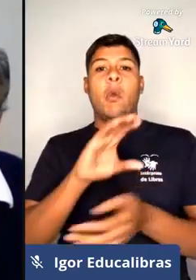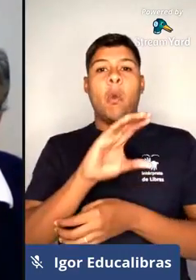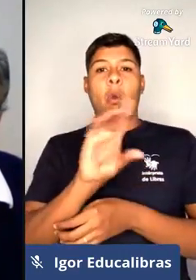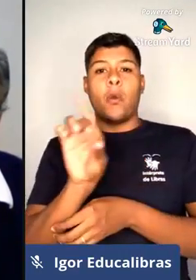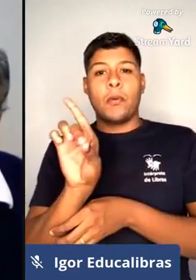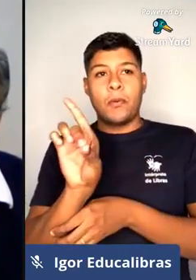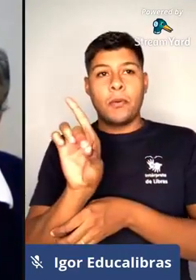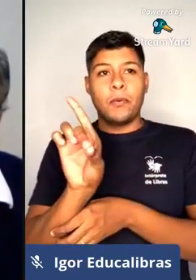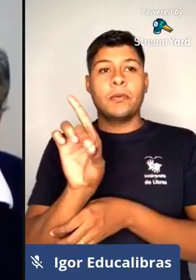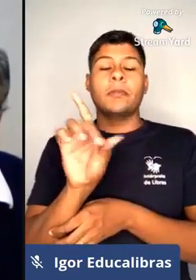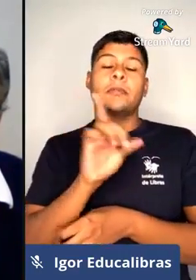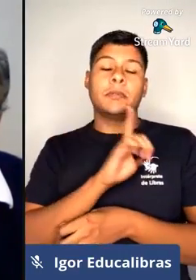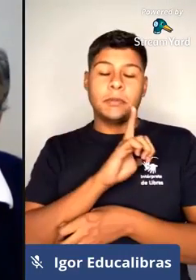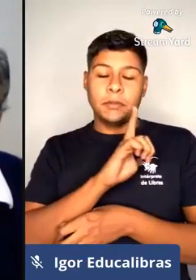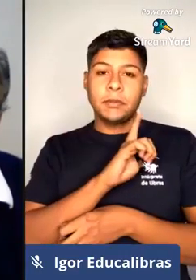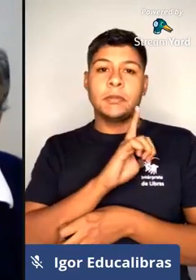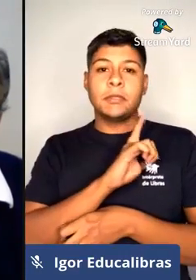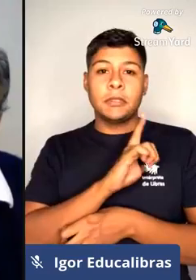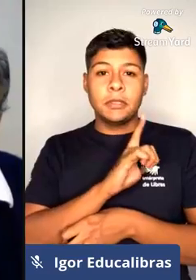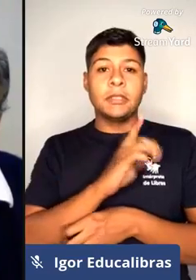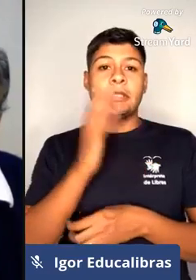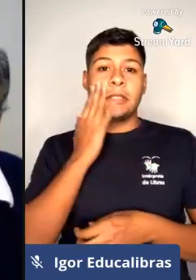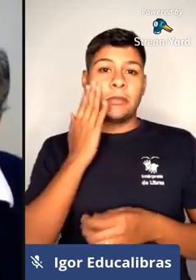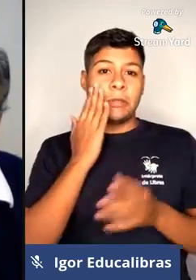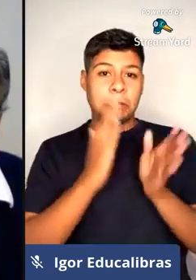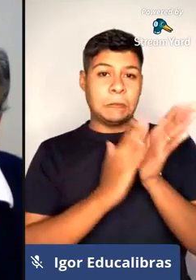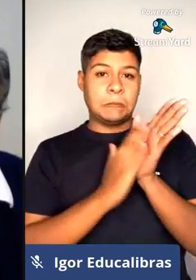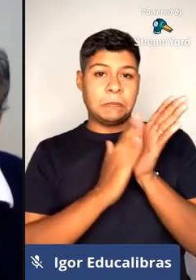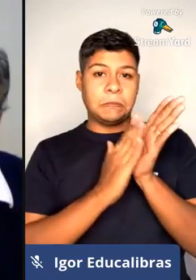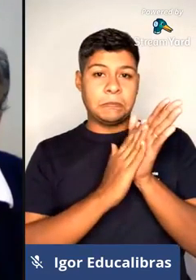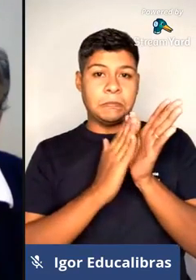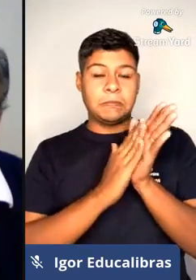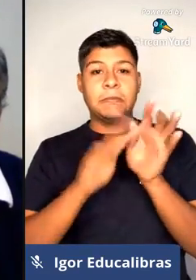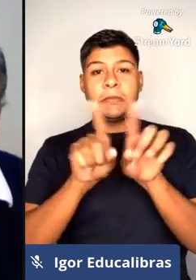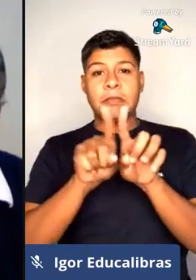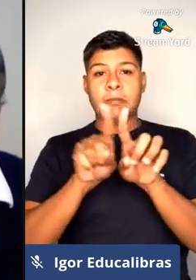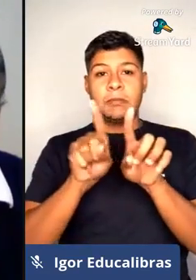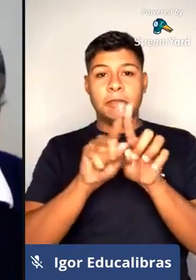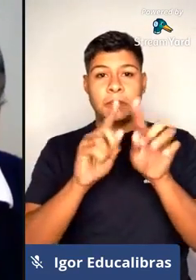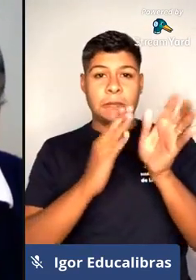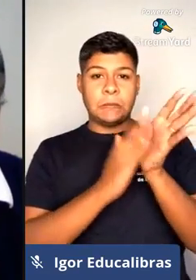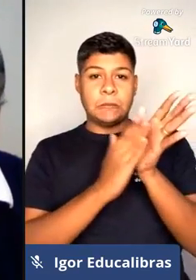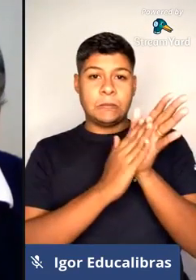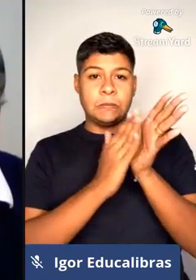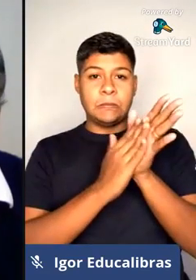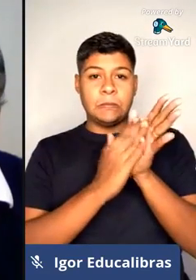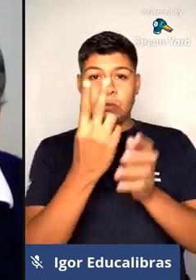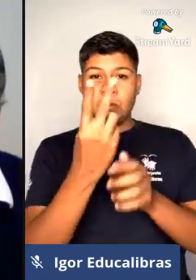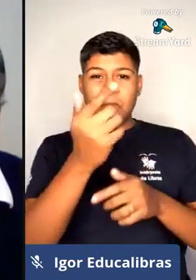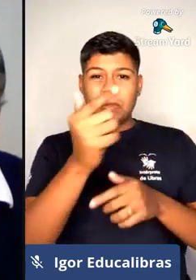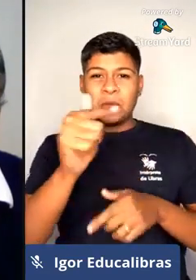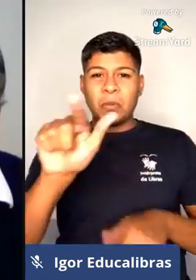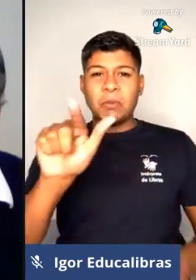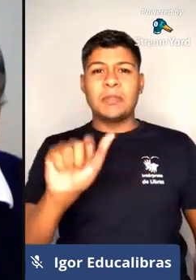né, e comemorar a criação da secretaria e, paralelamente, comemorar dois outros